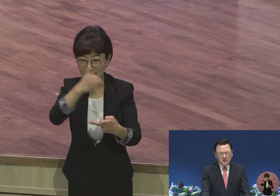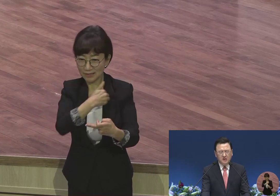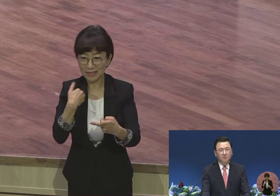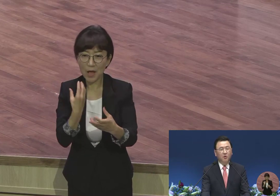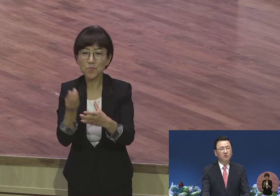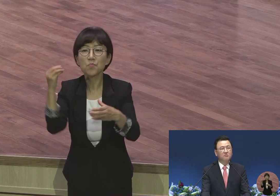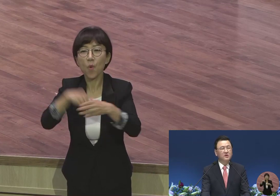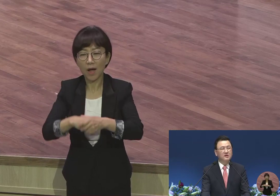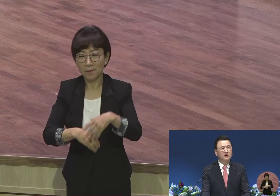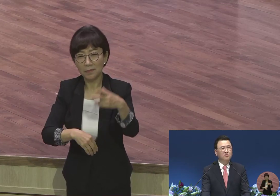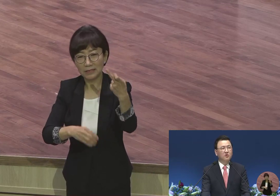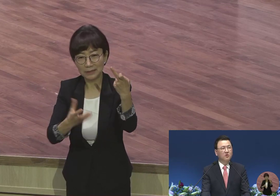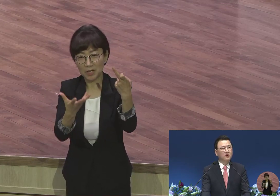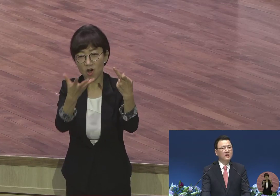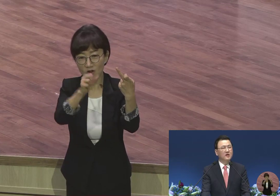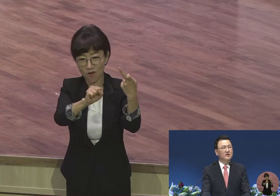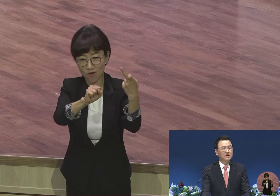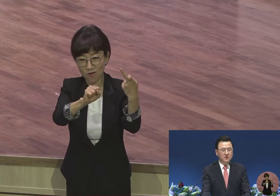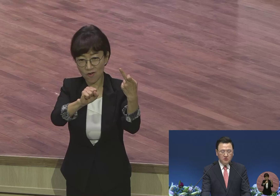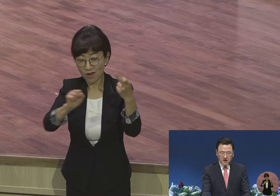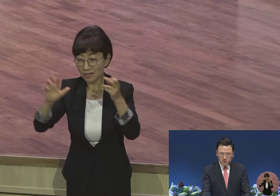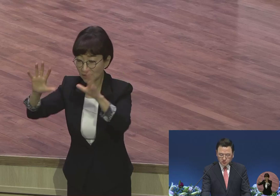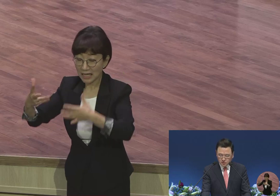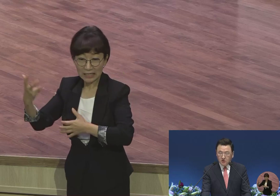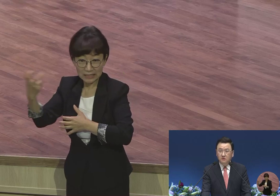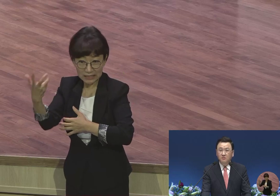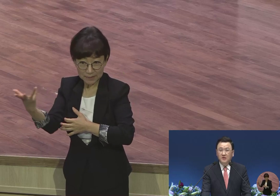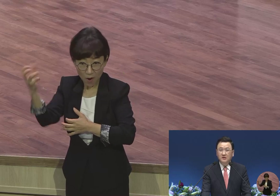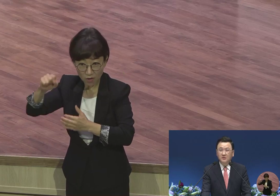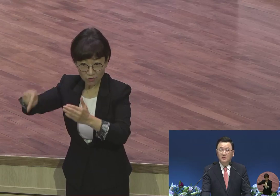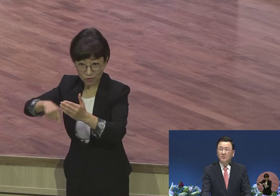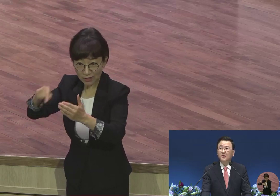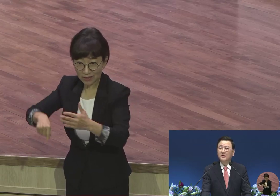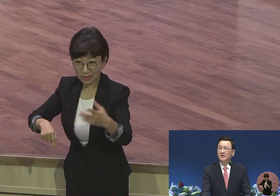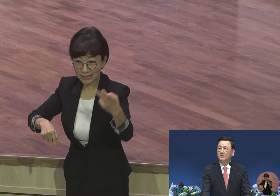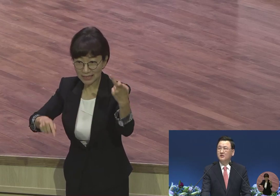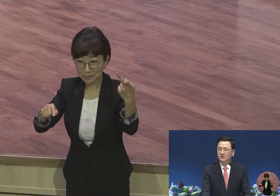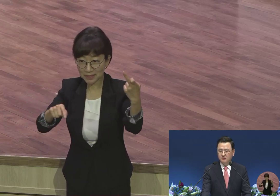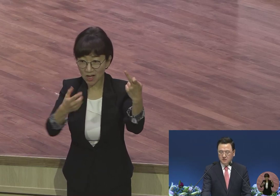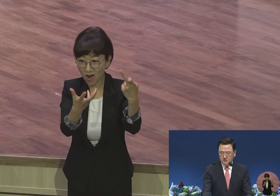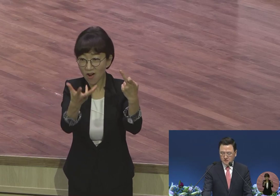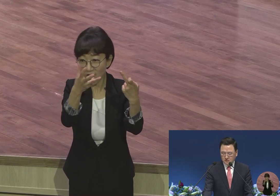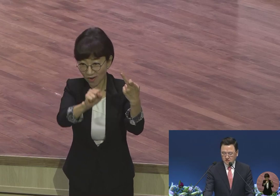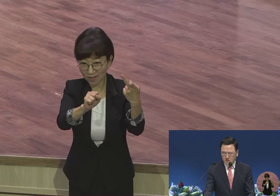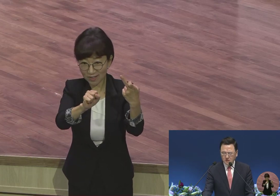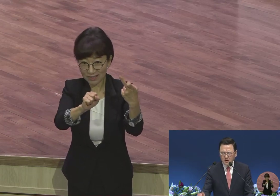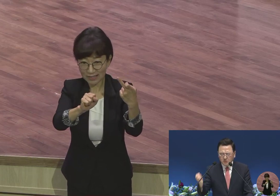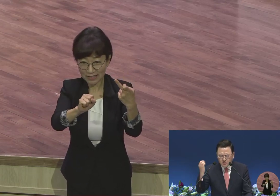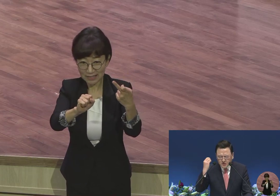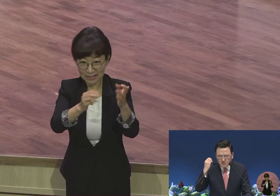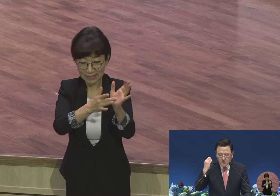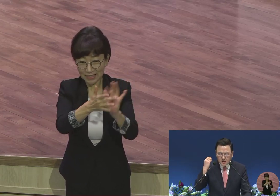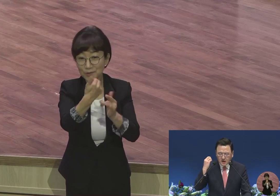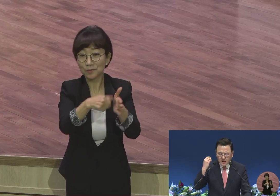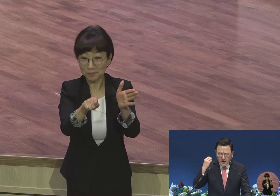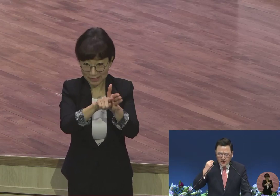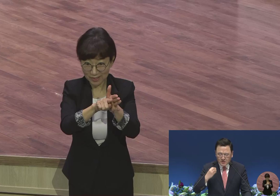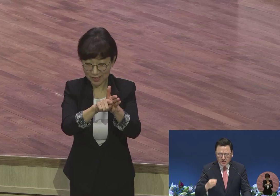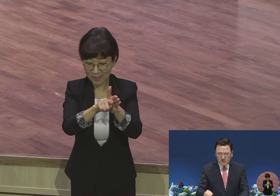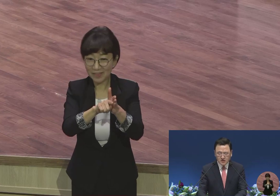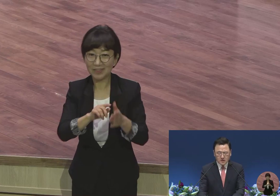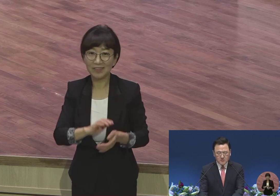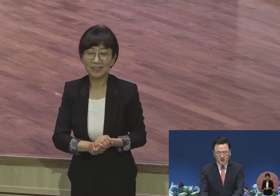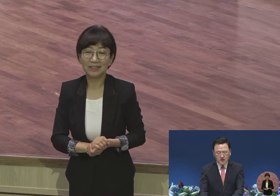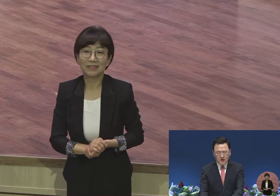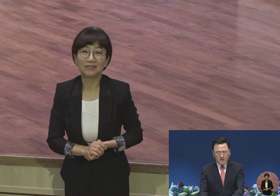여러분 진짜 복음 깨닫고 그리스도를 나의 구주로 영접한 사람이 몇 명이나 되겠나요? 그런데 영접했습니다.